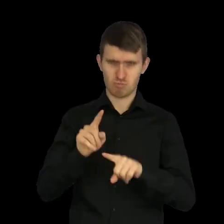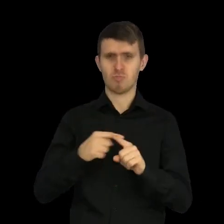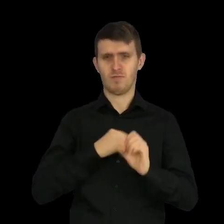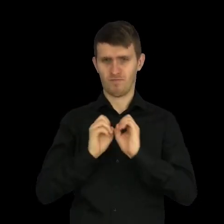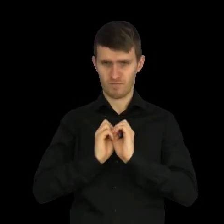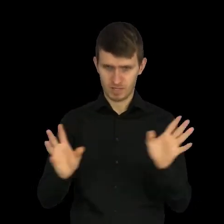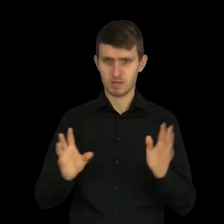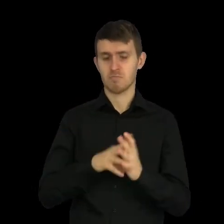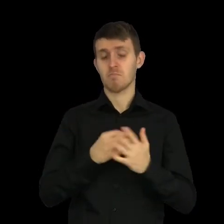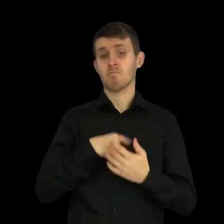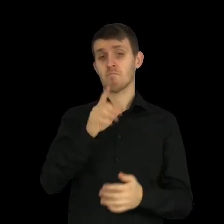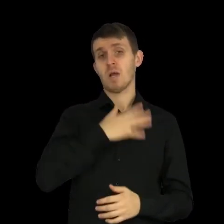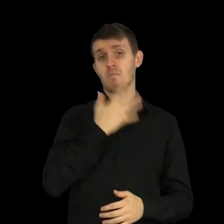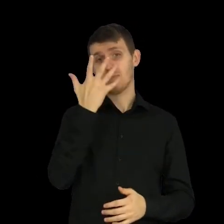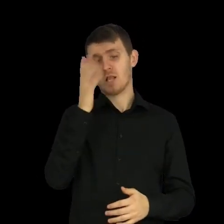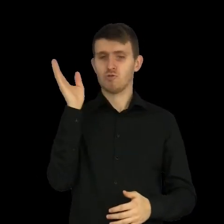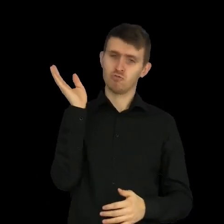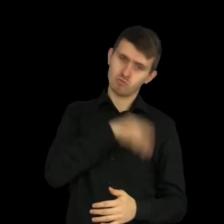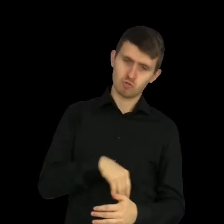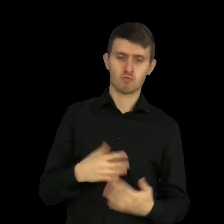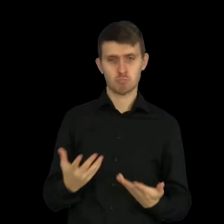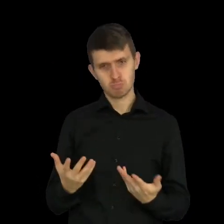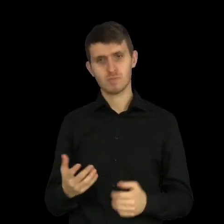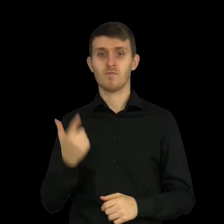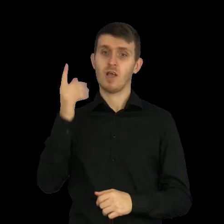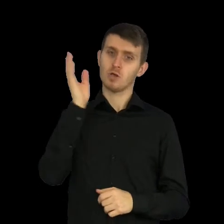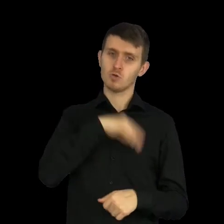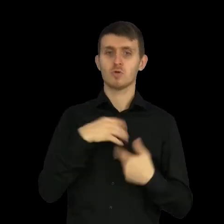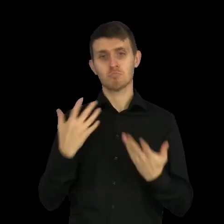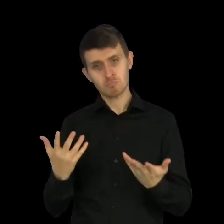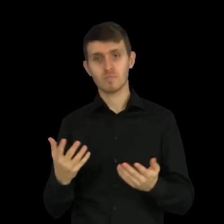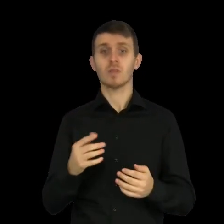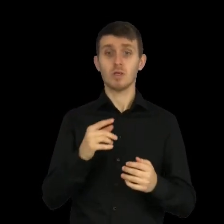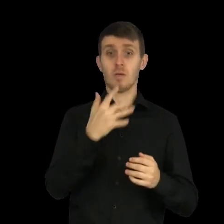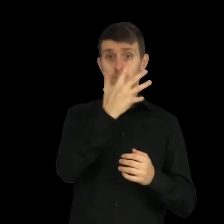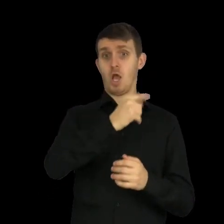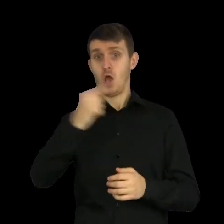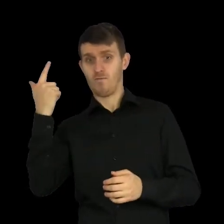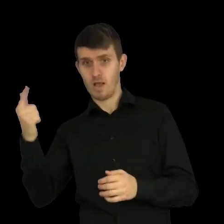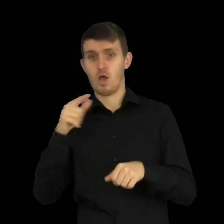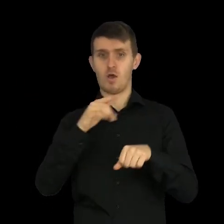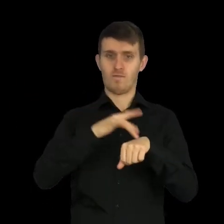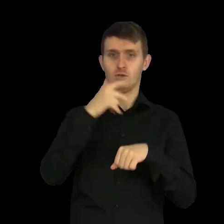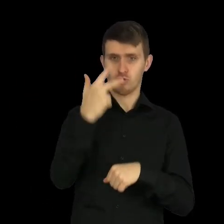Jeśli macie 5 sztuk czegoś i oddacie 2, to zostaną wam 3 sztuki tego czegoś.